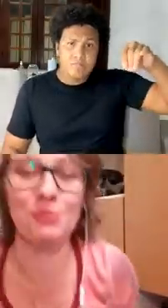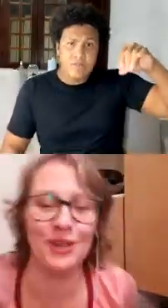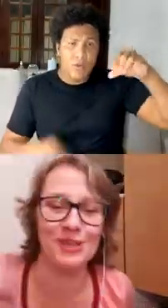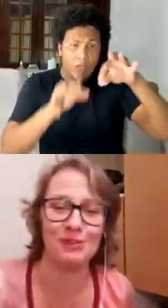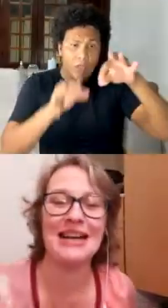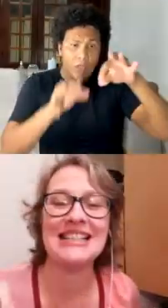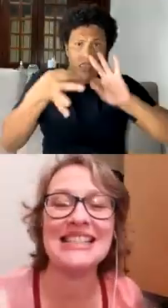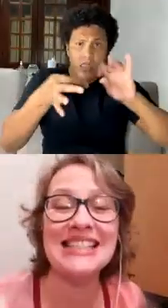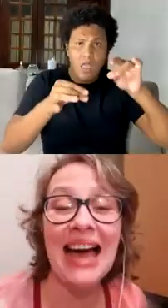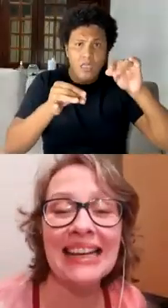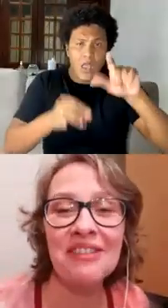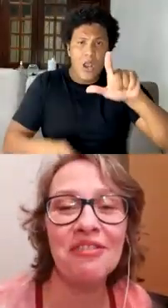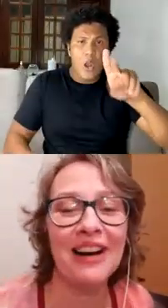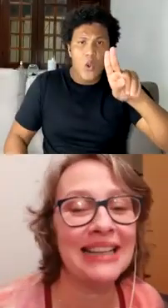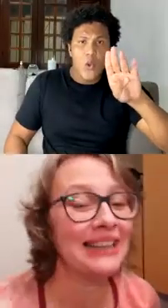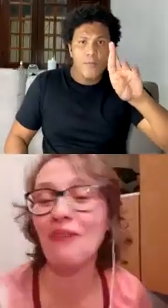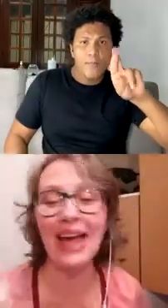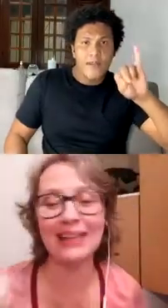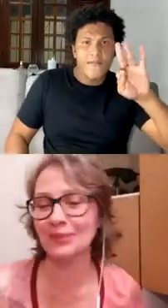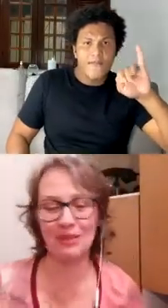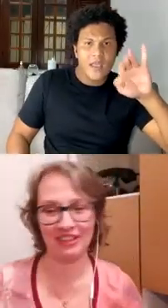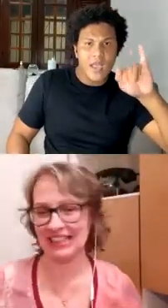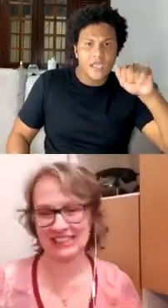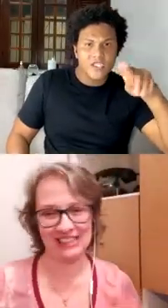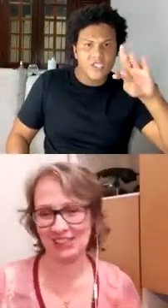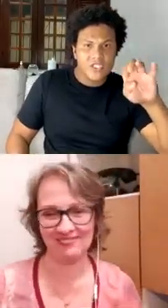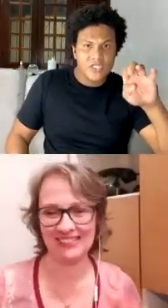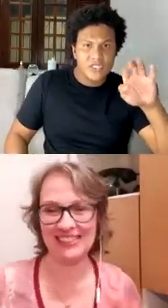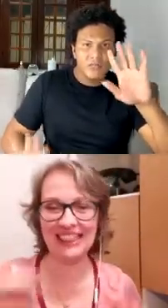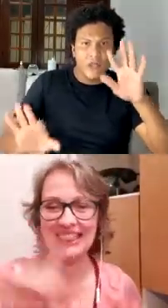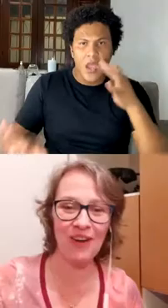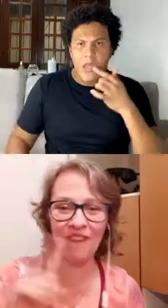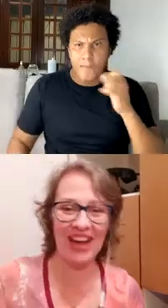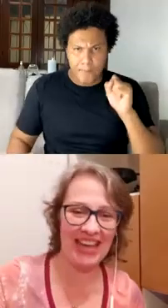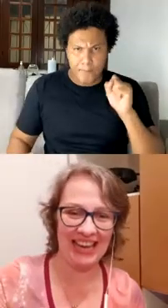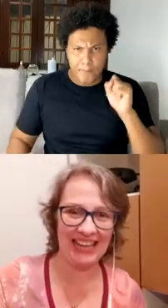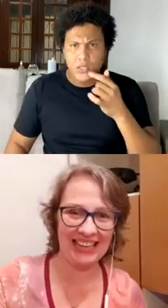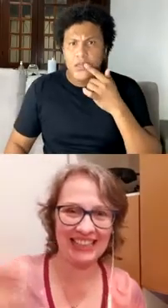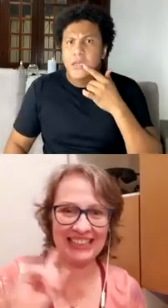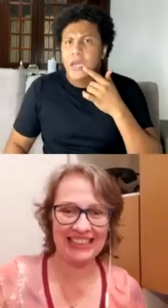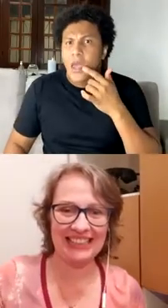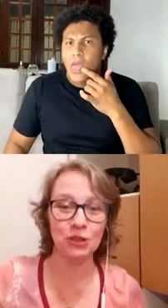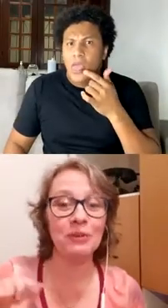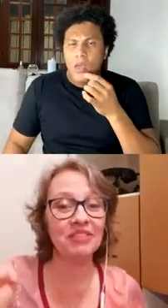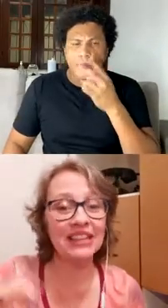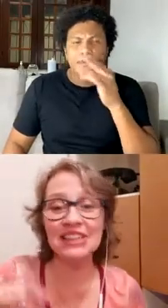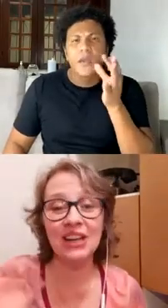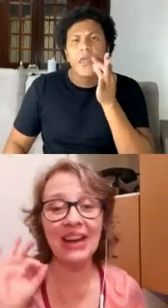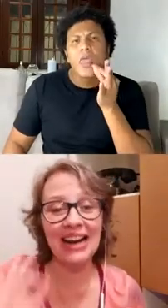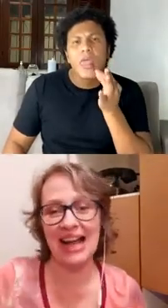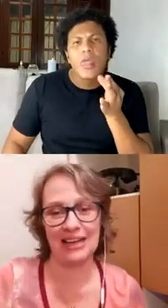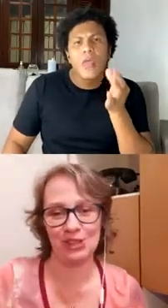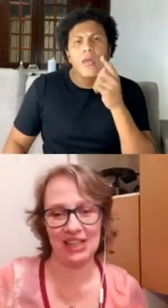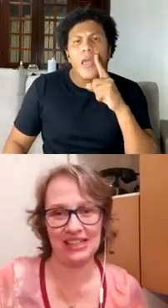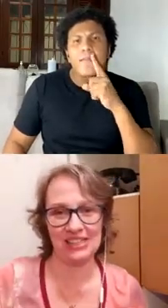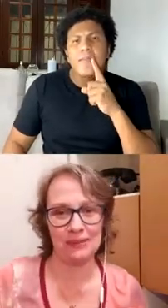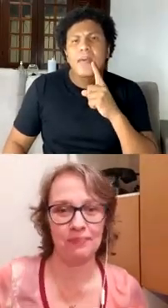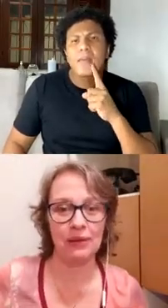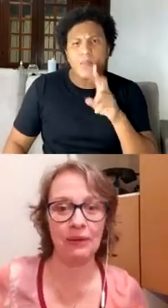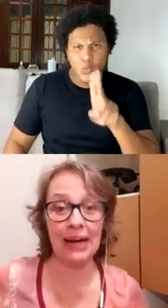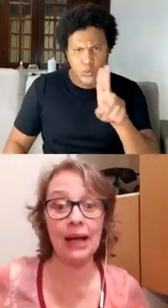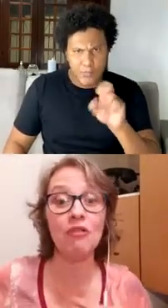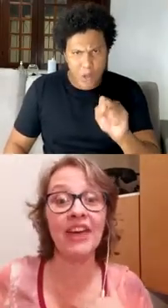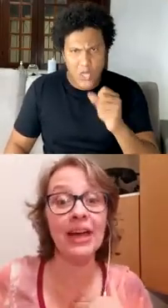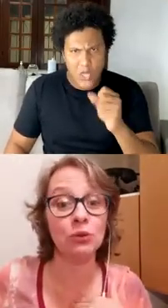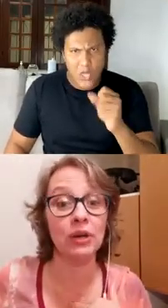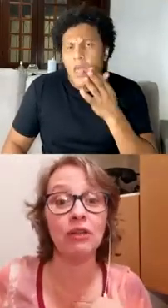tem problema. Saliva não é lubrificante? Não é. Lubrificante não é caro, gente. Não